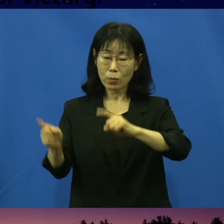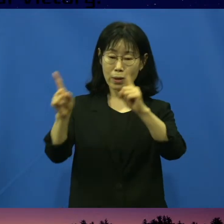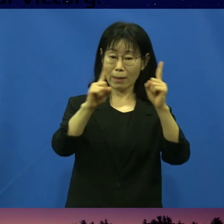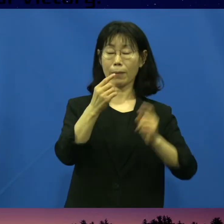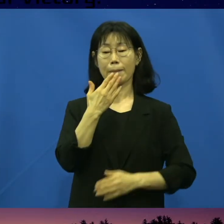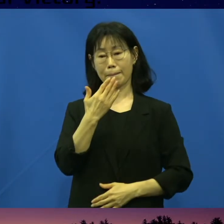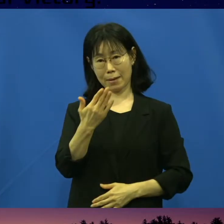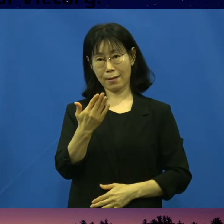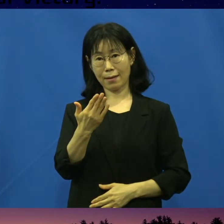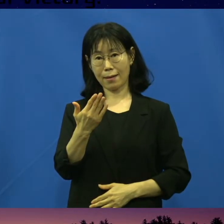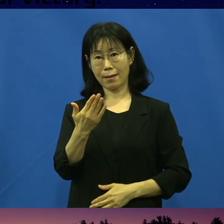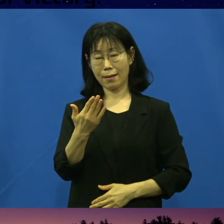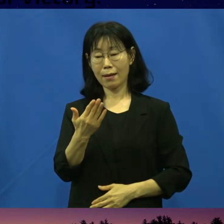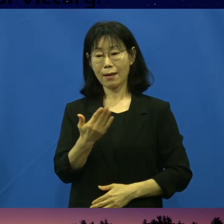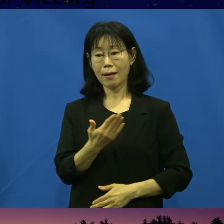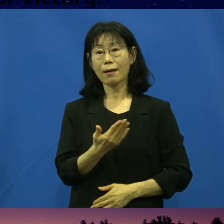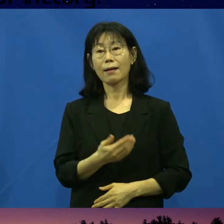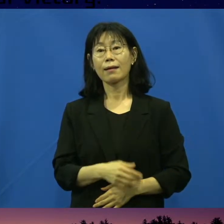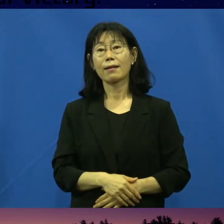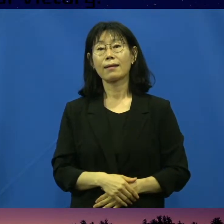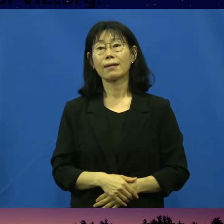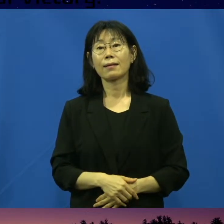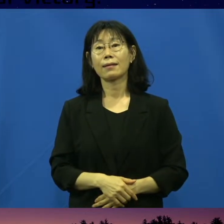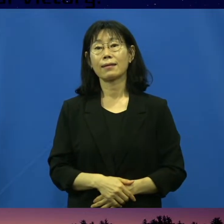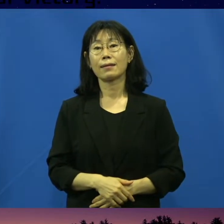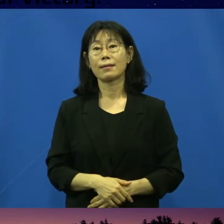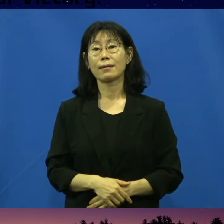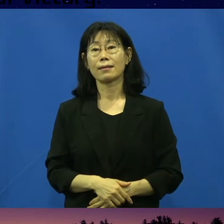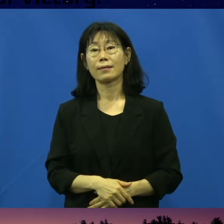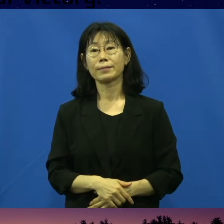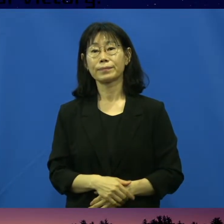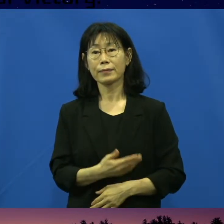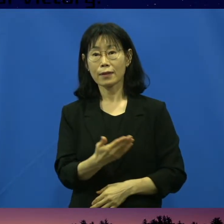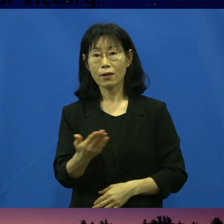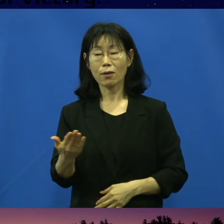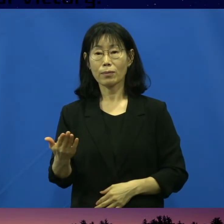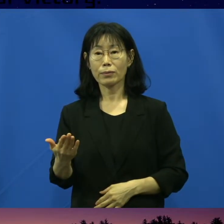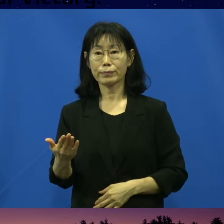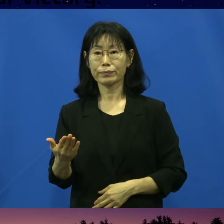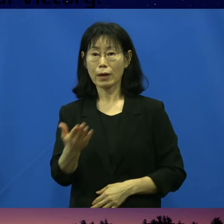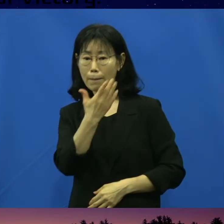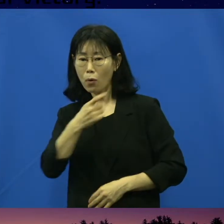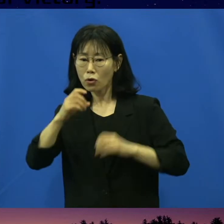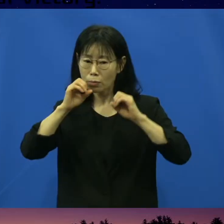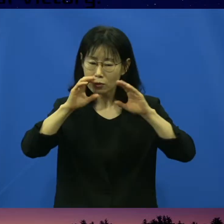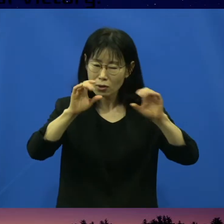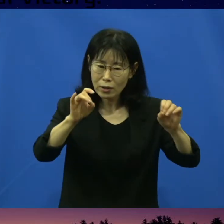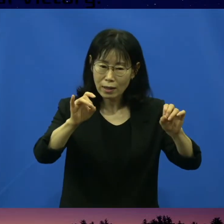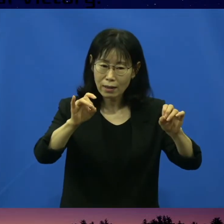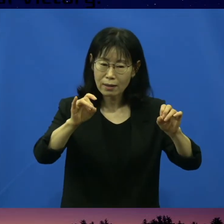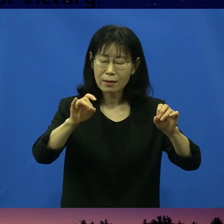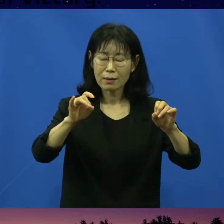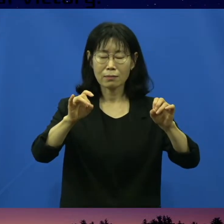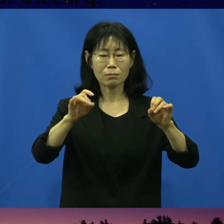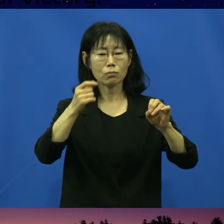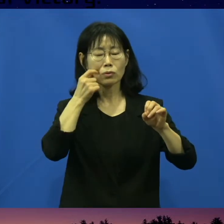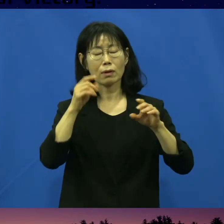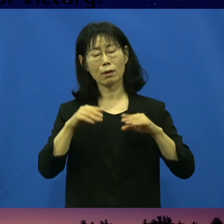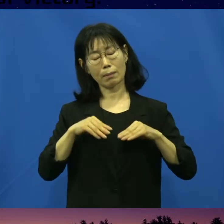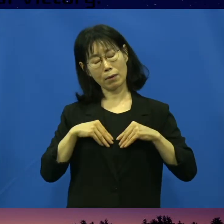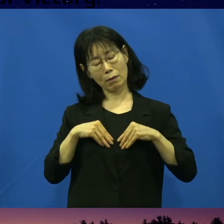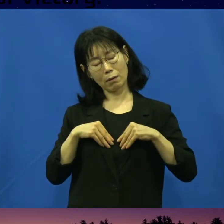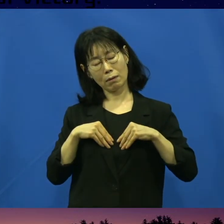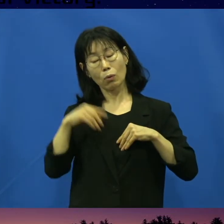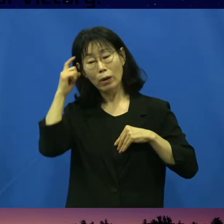일어납니다. 그 믿음을 우리가 가지고 있어야 돼요. 그러면 여러분, 전할 수밖에 없어요. 왜 안 전하죠? 그 믿음이 없으니까.